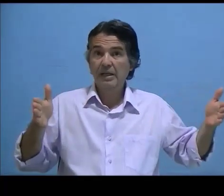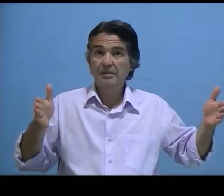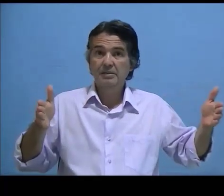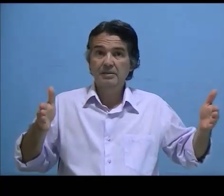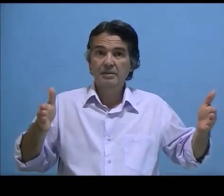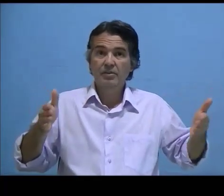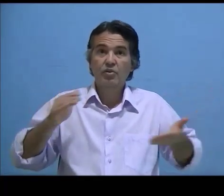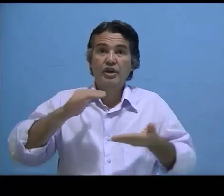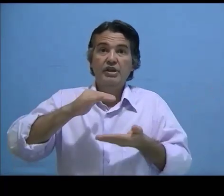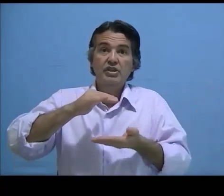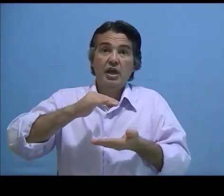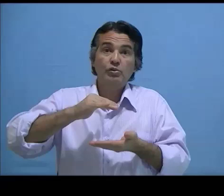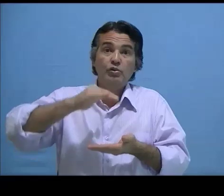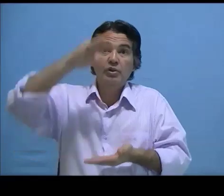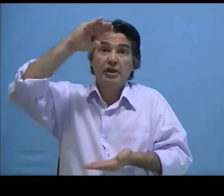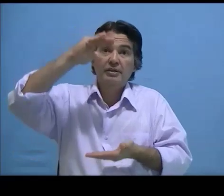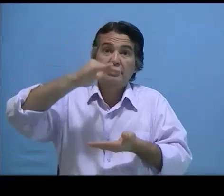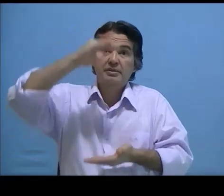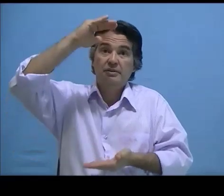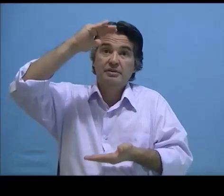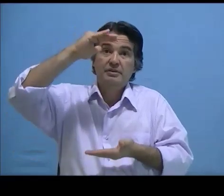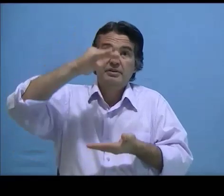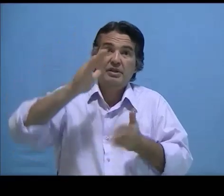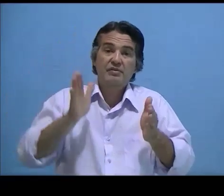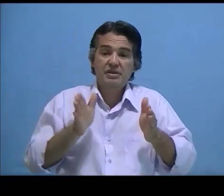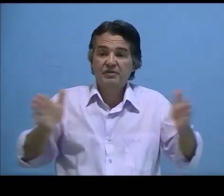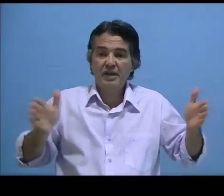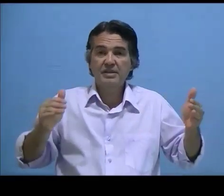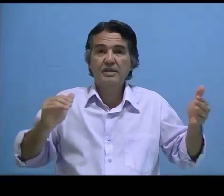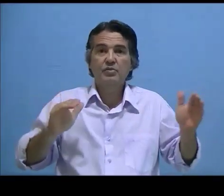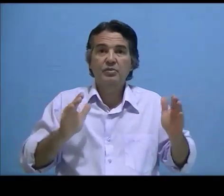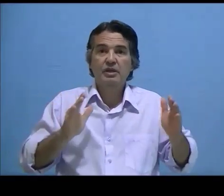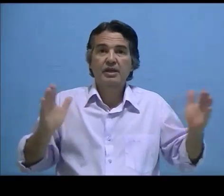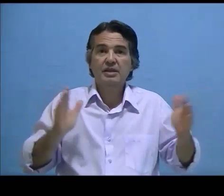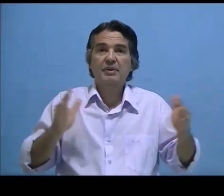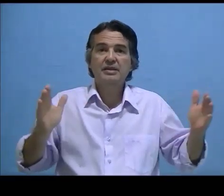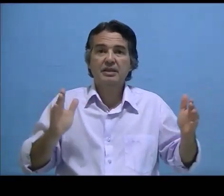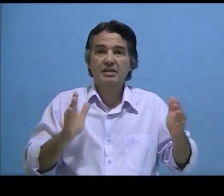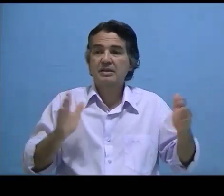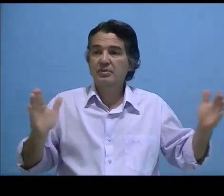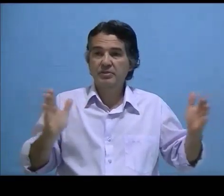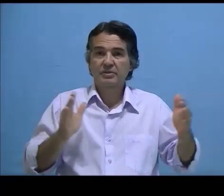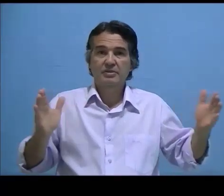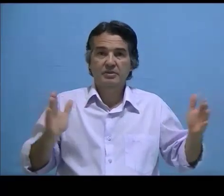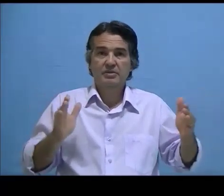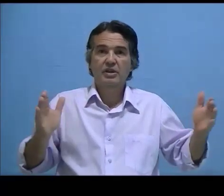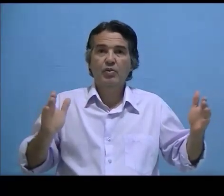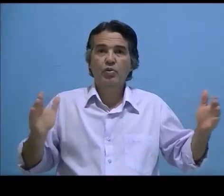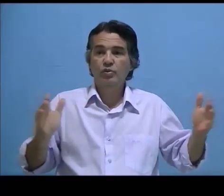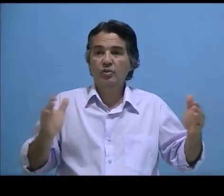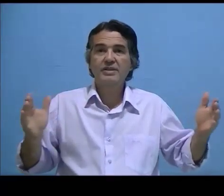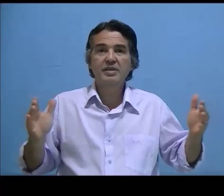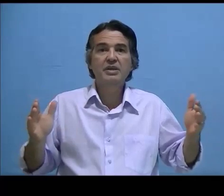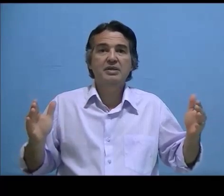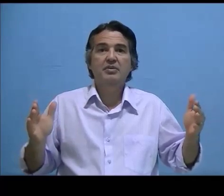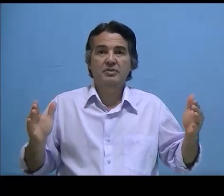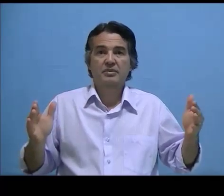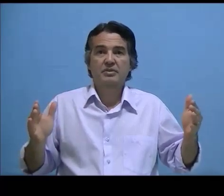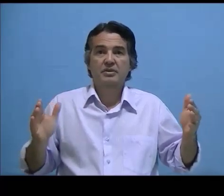larga ou grande em altura. E aí você faz então esta apresentação de acordo com essa dimensão.